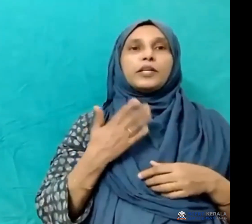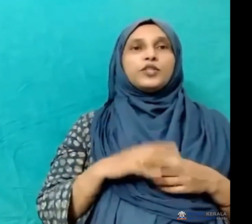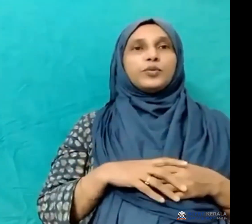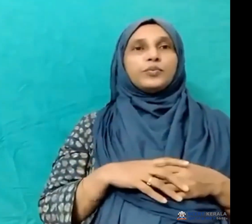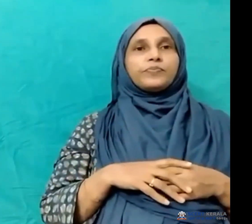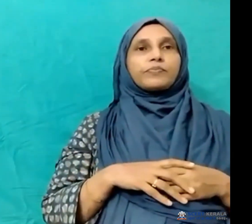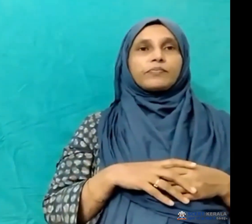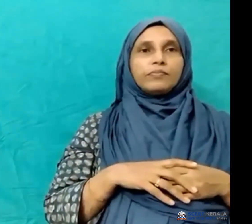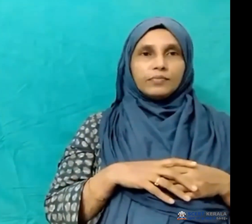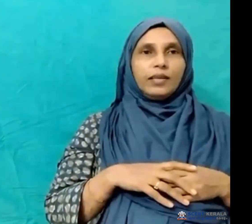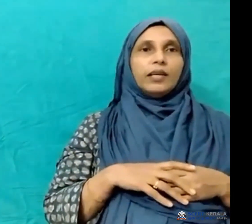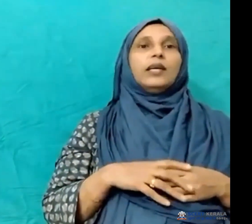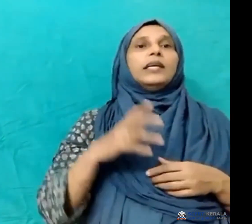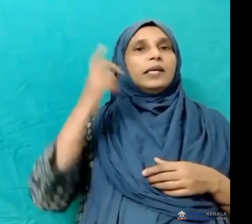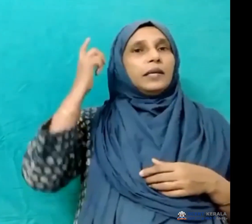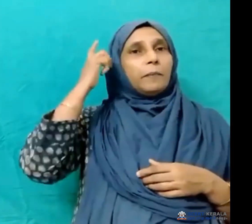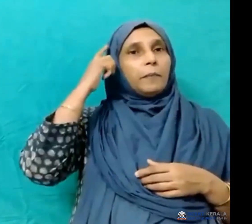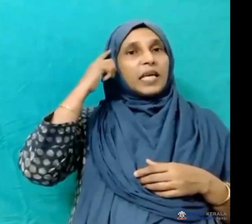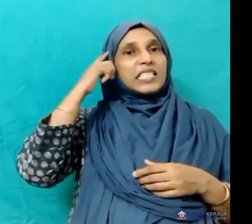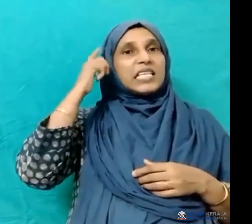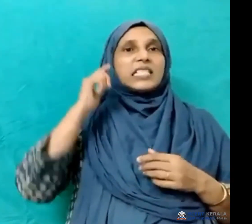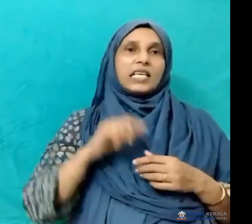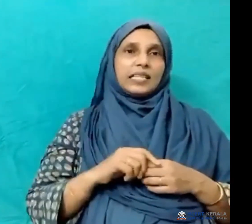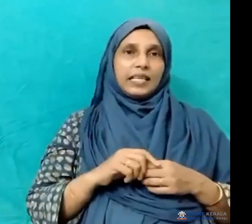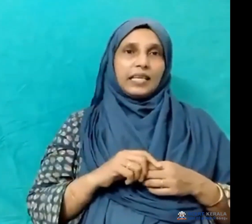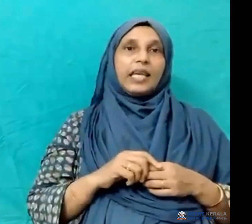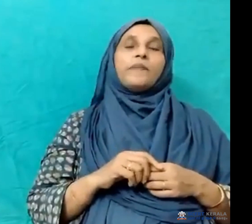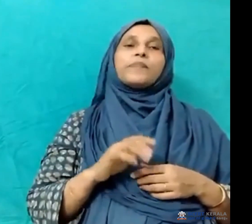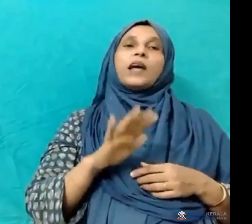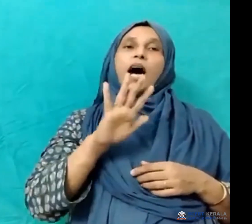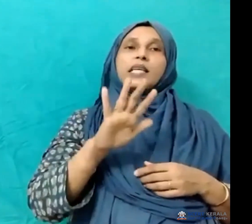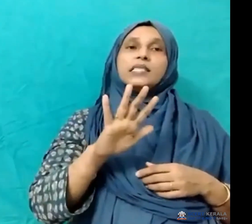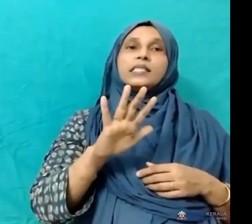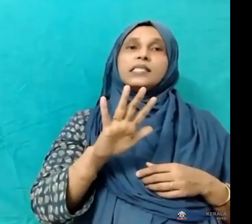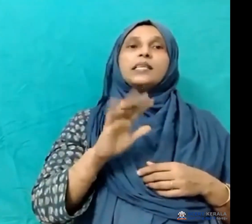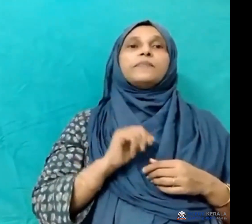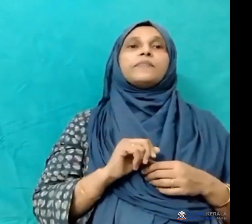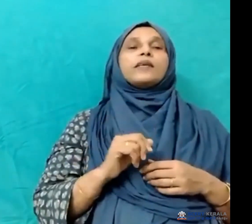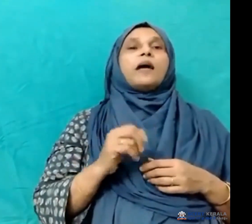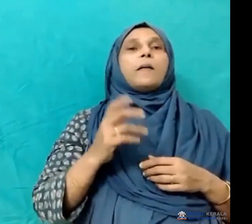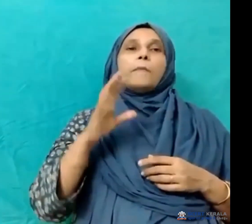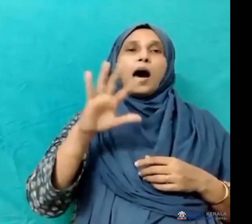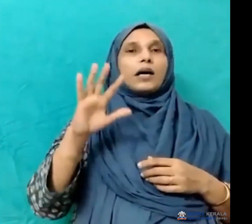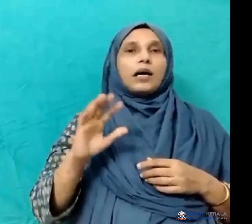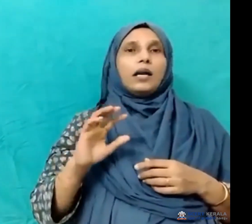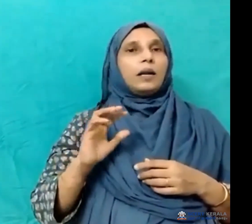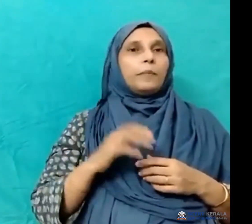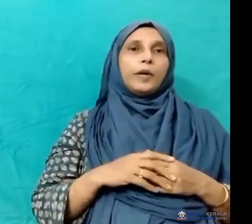പഠിച്ചു? ഈ മസ്തിഷ്കത്തിന്റെ 5 ഭാഗങ്ങൾ